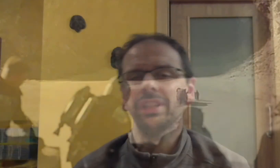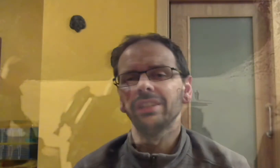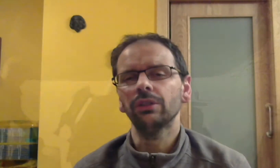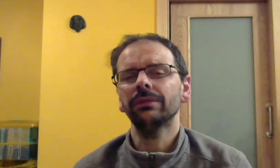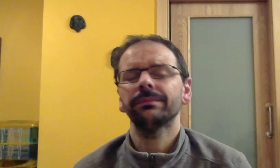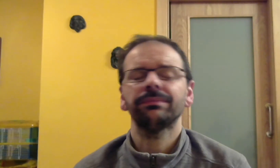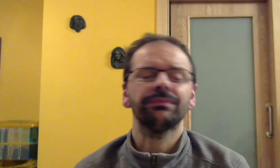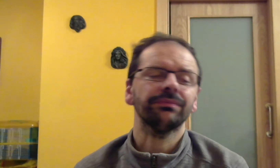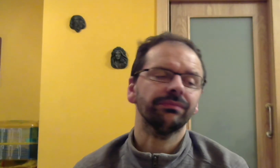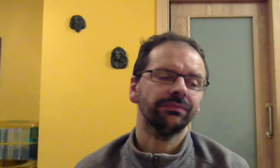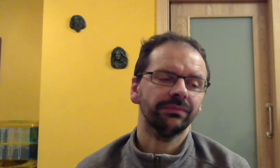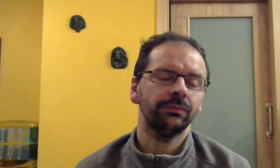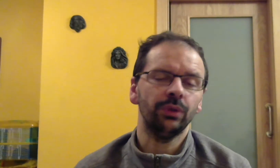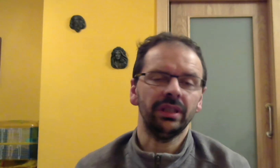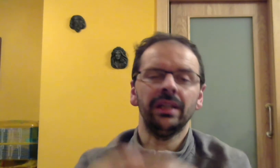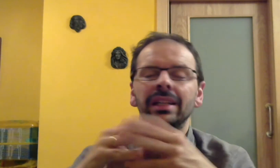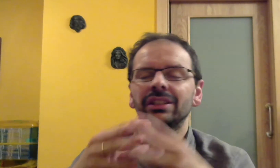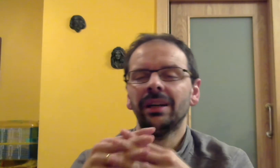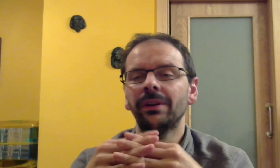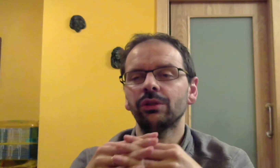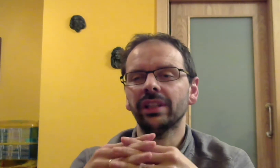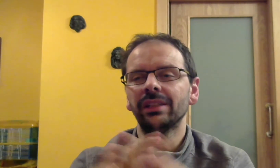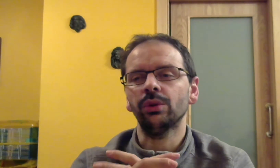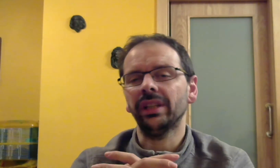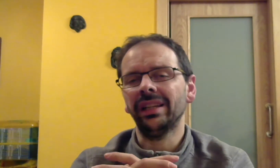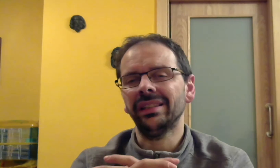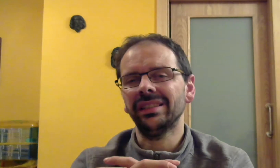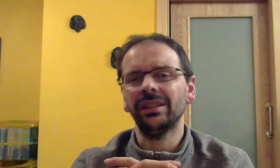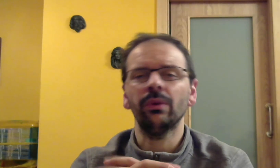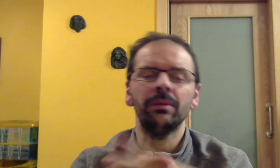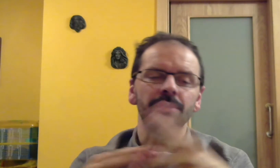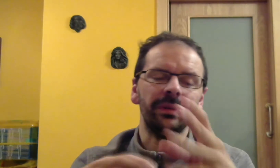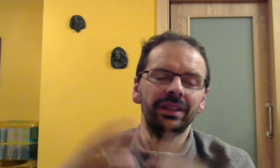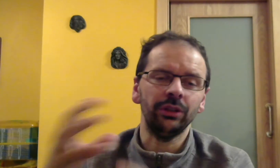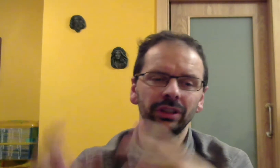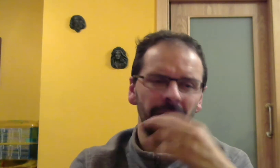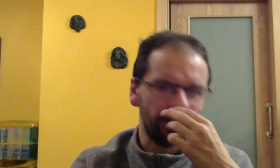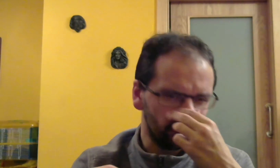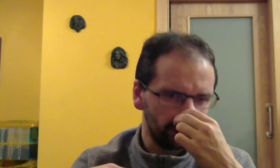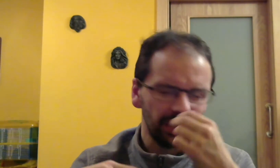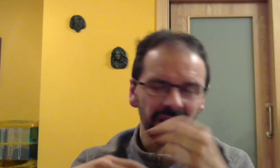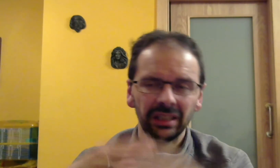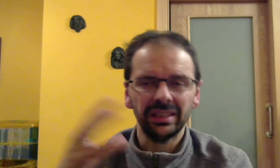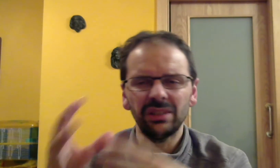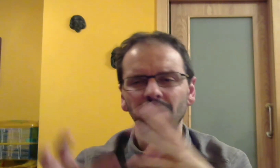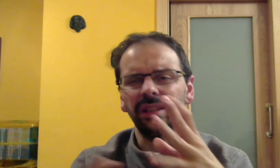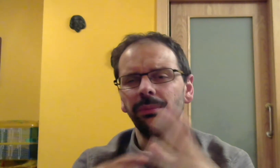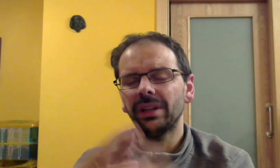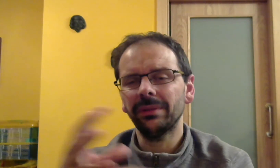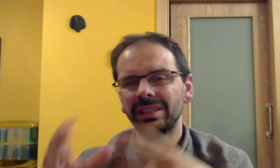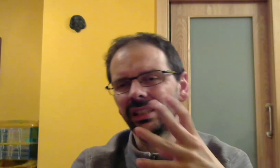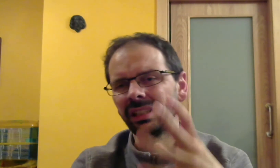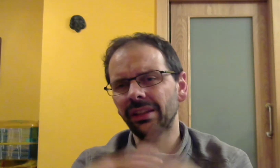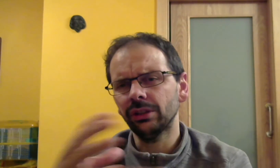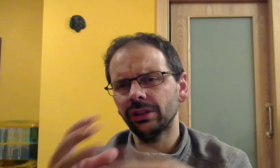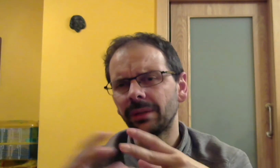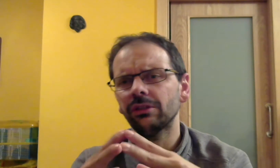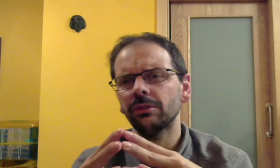huyendo, pues los trabajos que le surgían. Y en este igual, pues va haciendo trabajos. Esta segunda temporada va a ser ir haciendo trabajos mientras